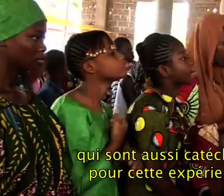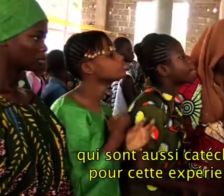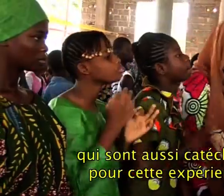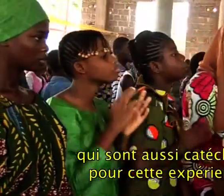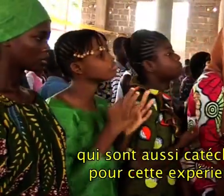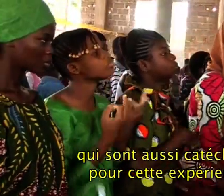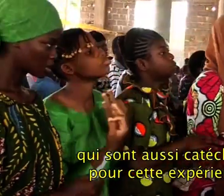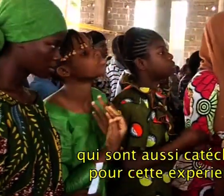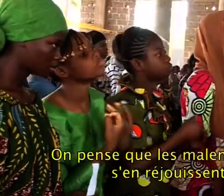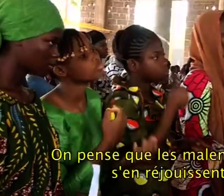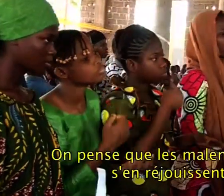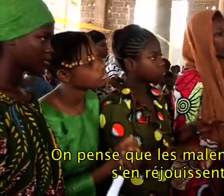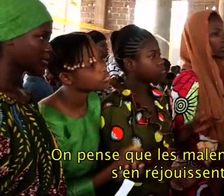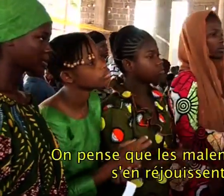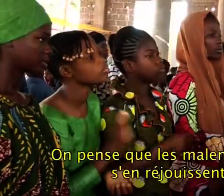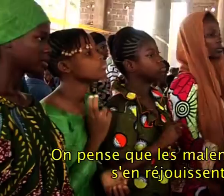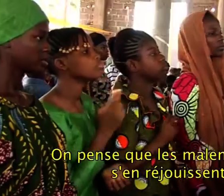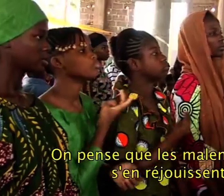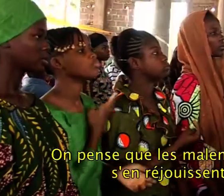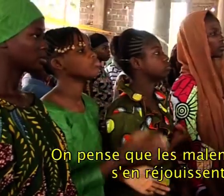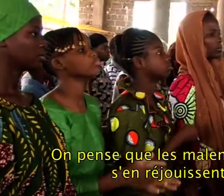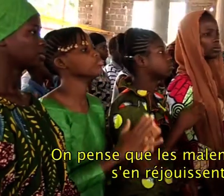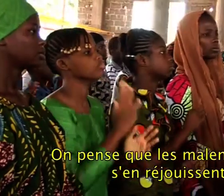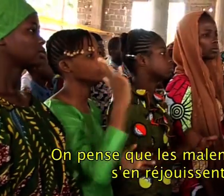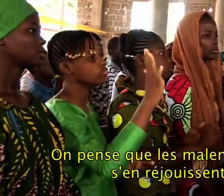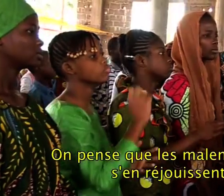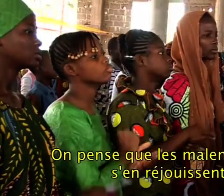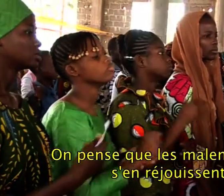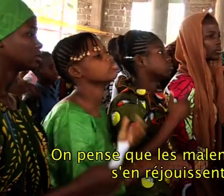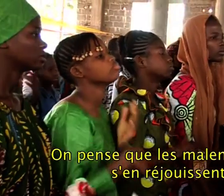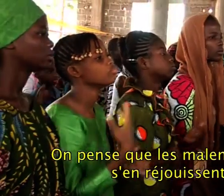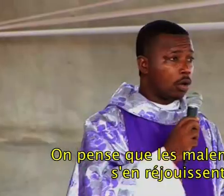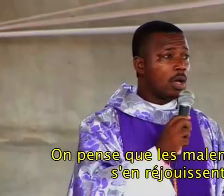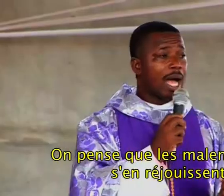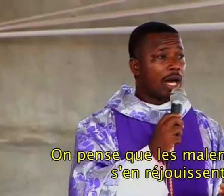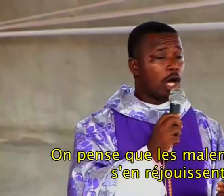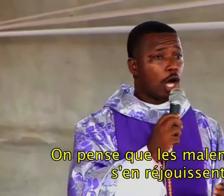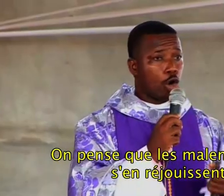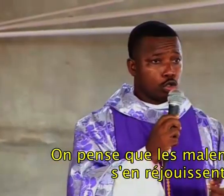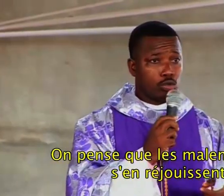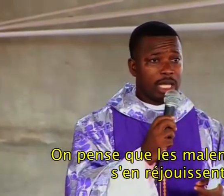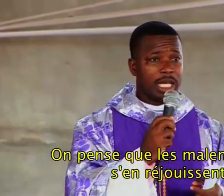qui fait son petit bonhomme de chemin. Et nous pensons bien que les malentendants ils sont aussi très heureux de vivre cette